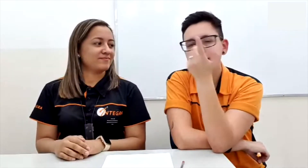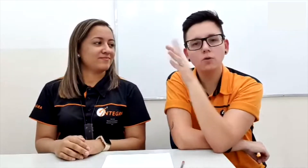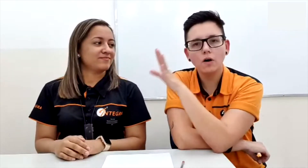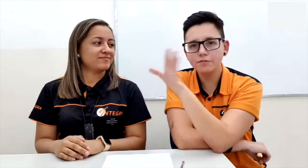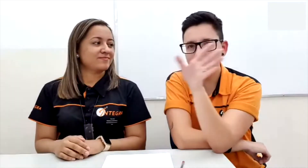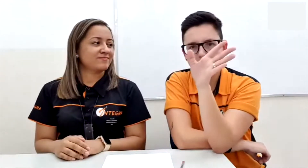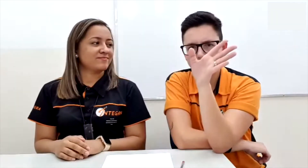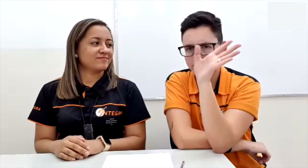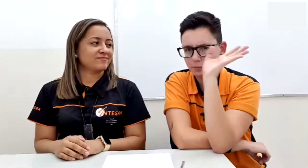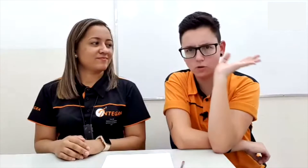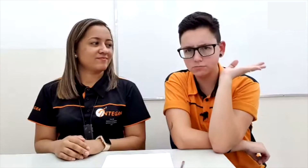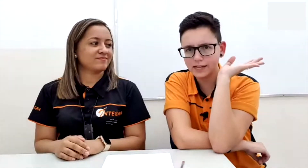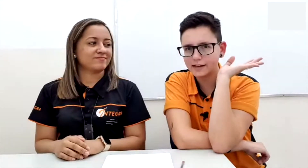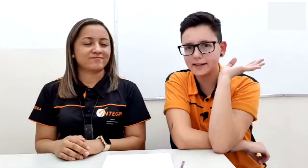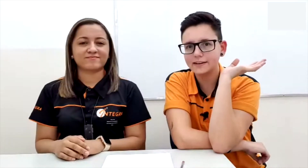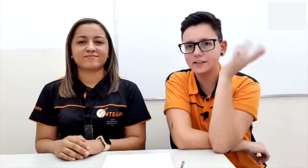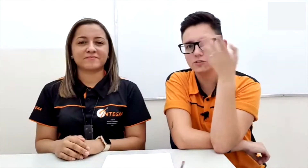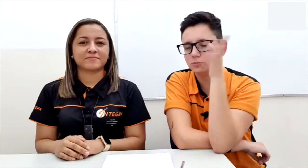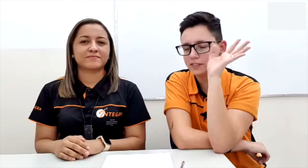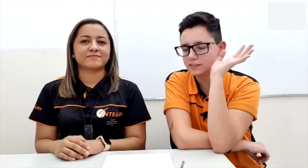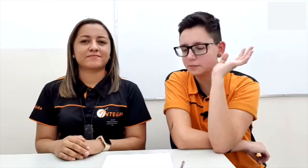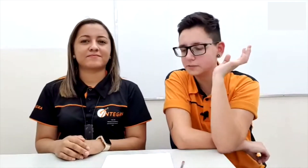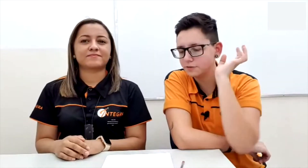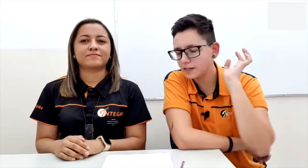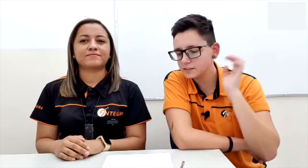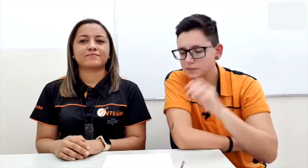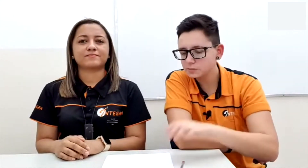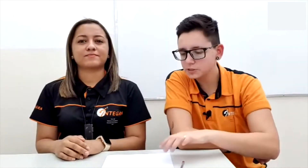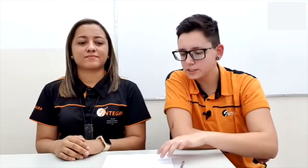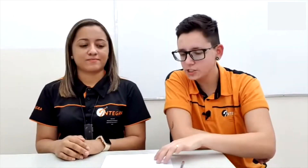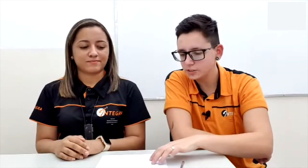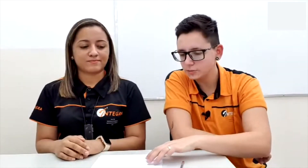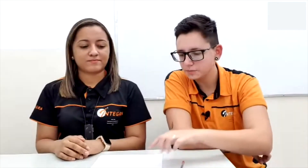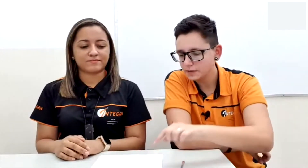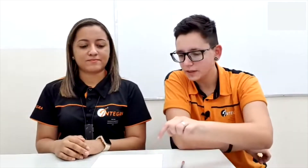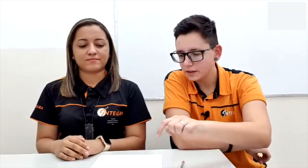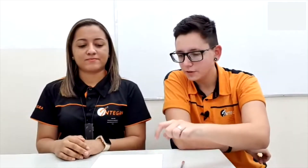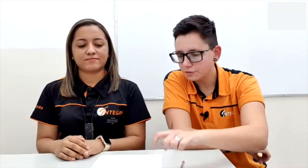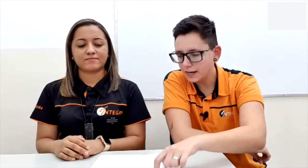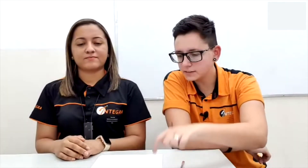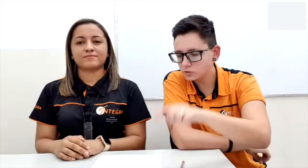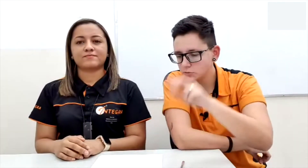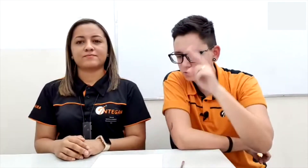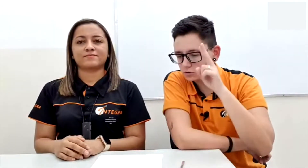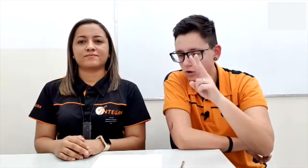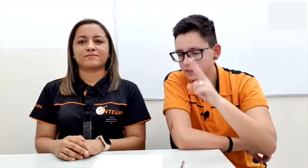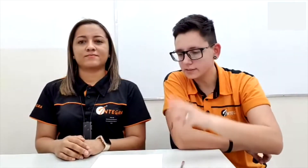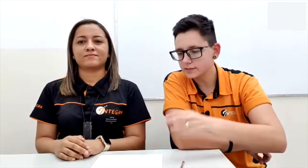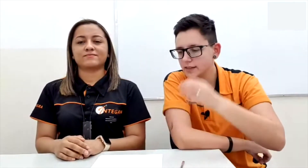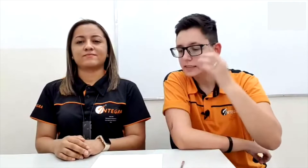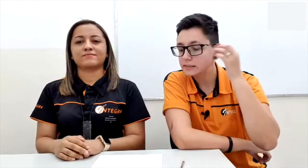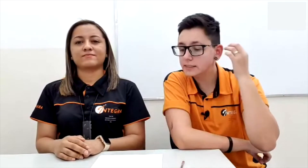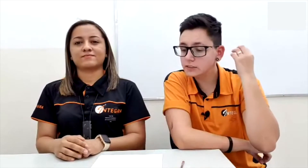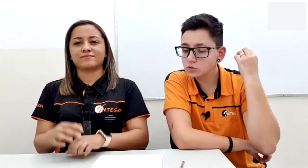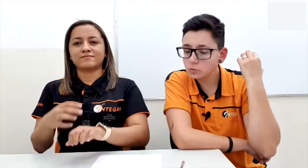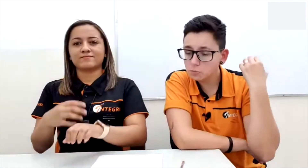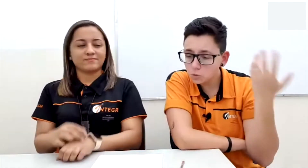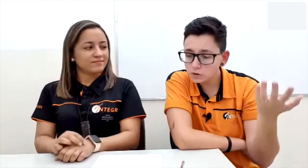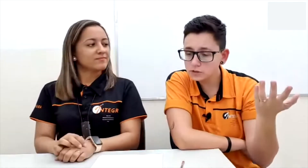ou afeto, tá bom? Dá dentro da mesma frase, o mesmo sentido. Frase número 2. Sinto